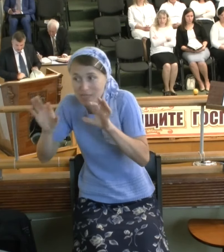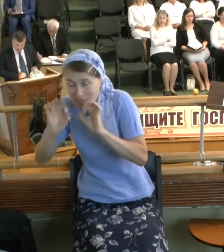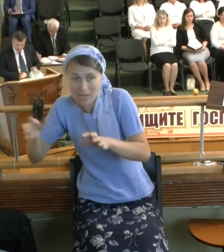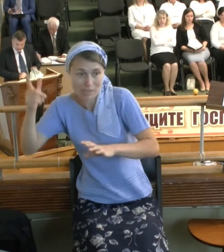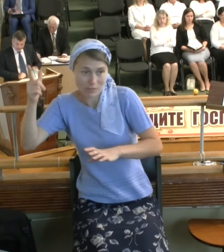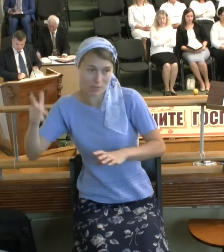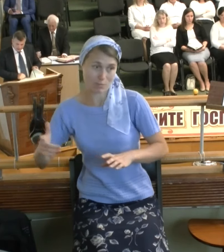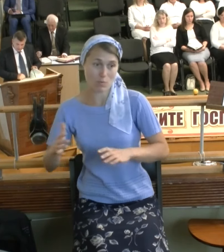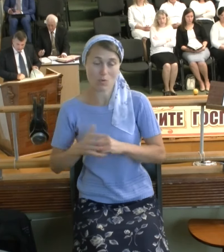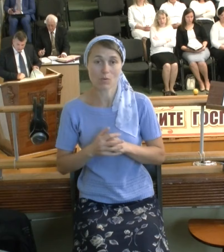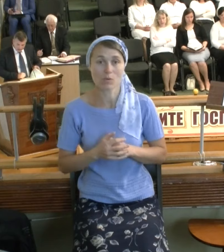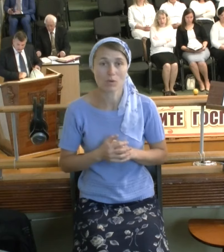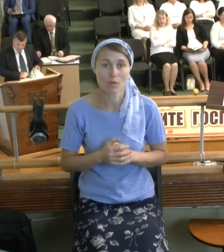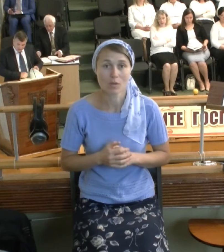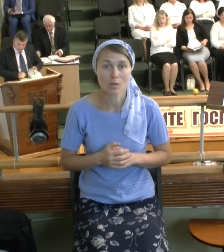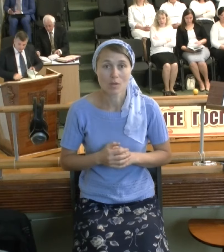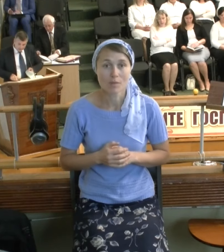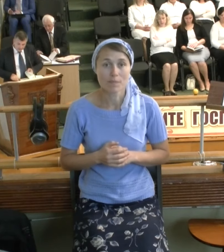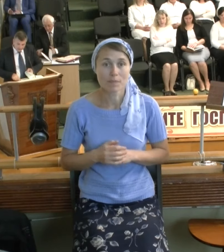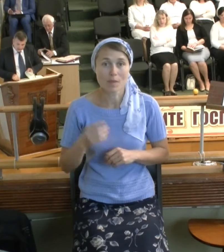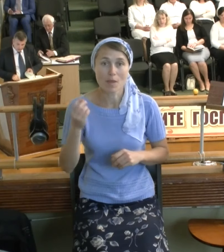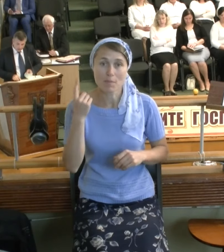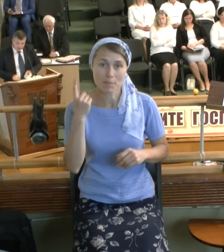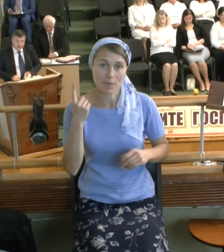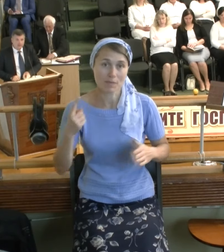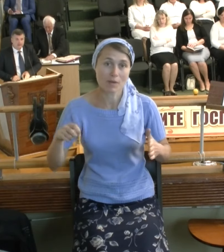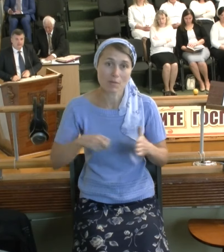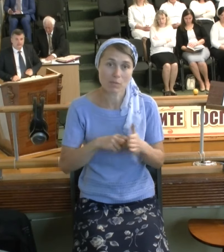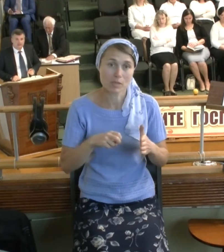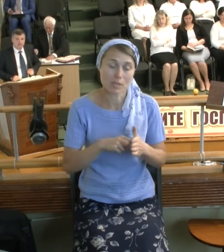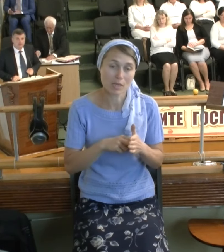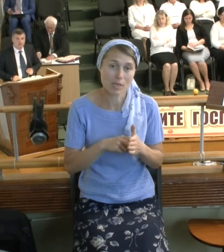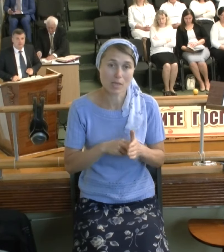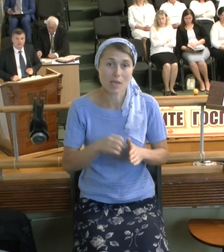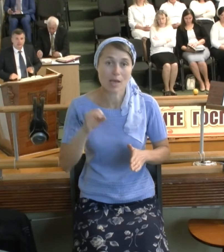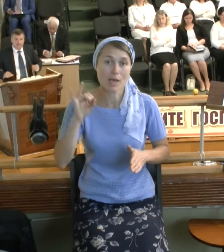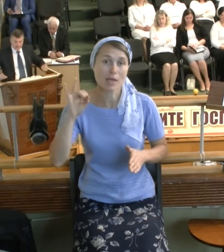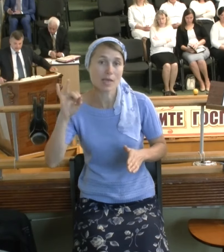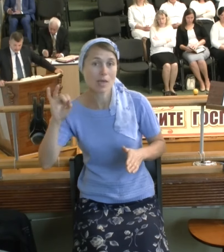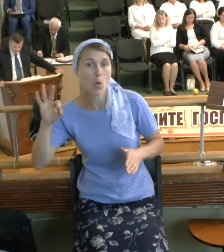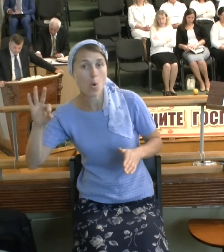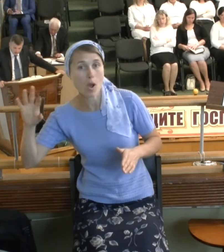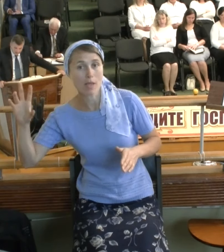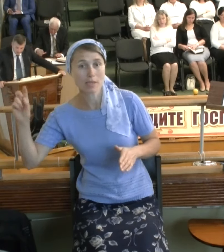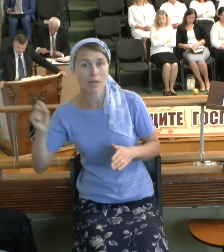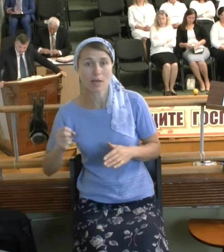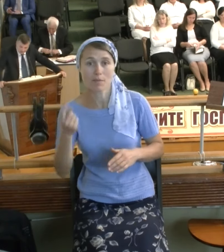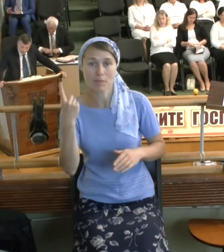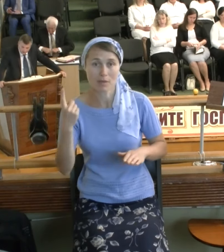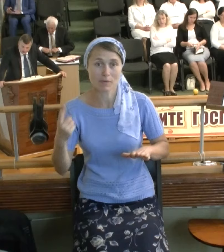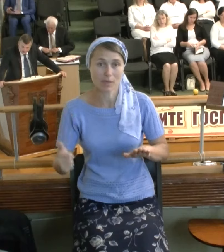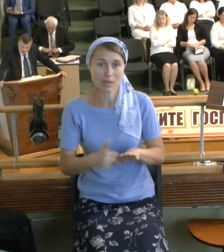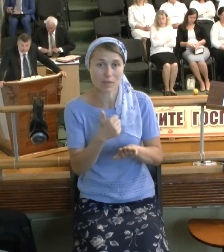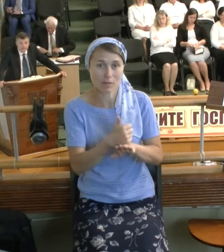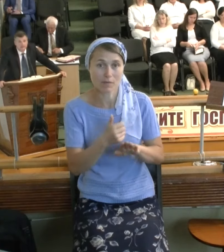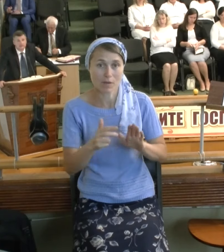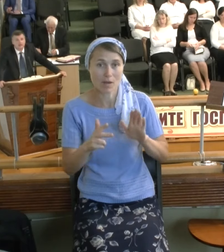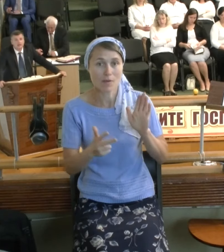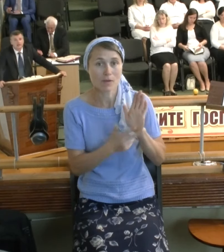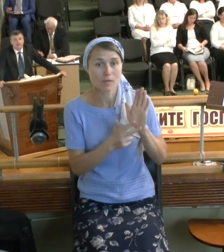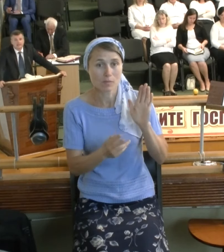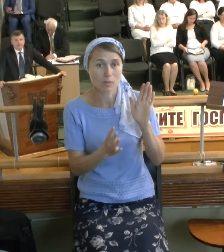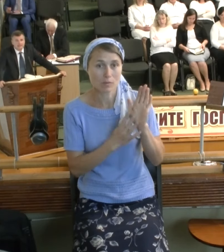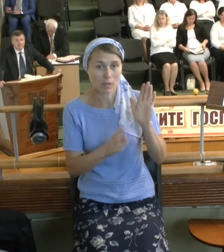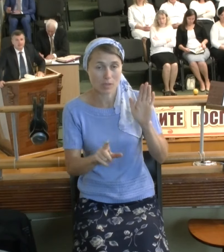послании Иоанна, 1 глава, 8 и 9 стих. Первое послание Иоанна, 8 и 9